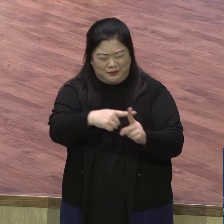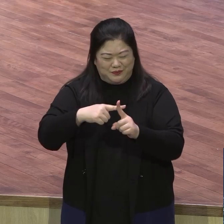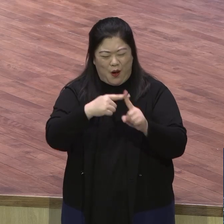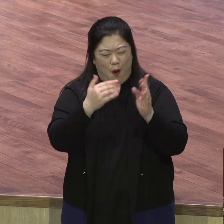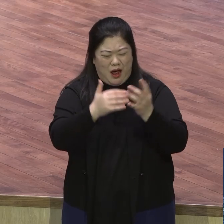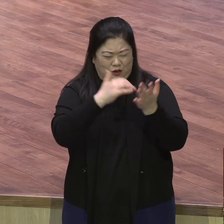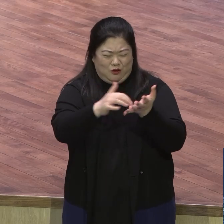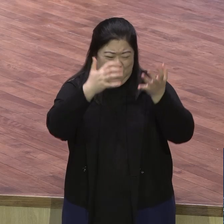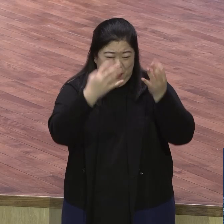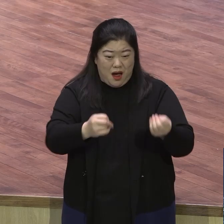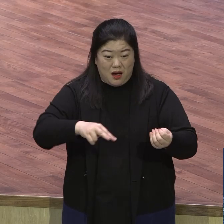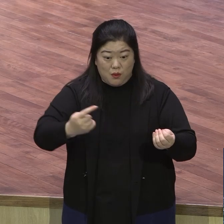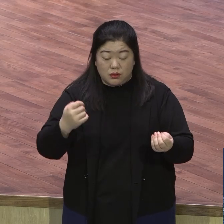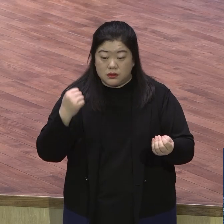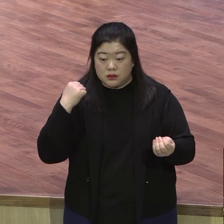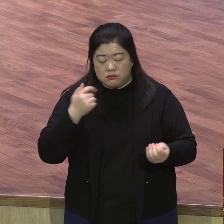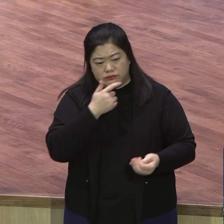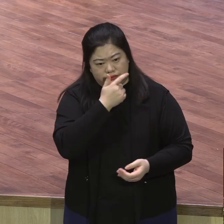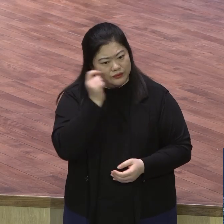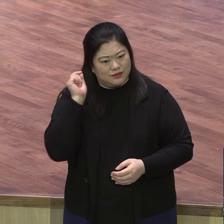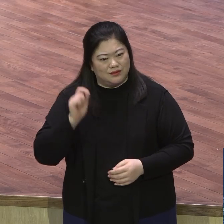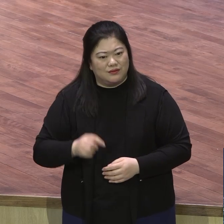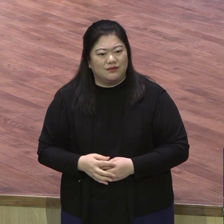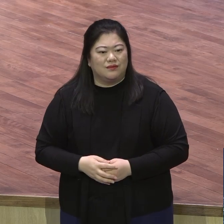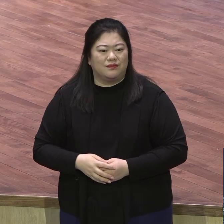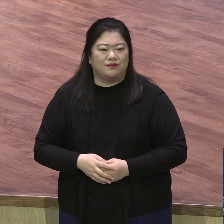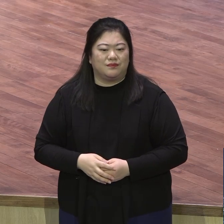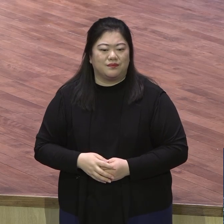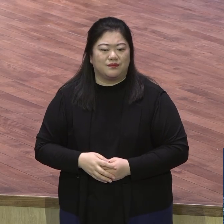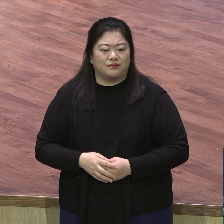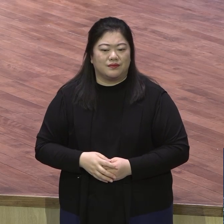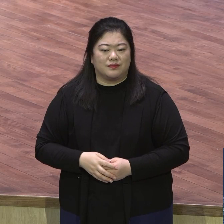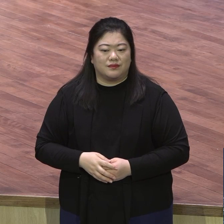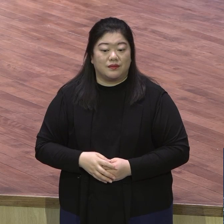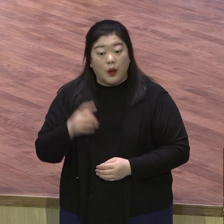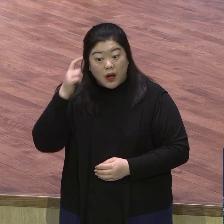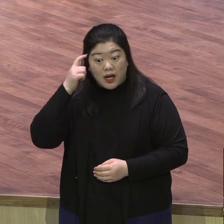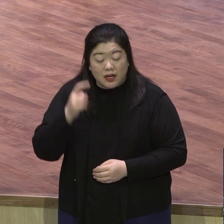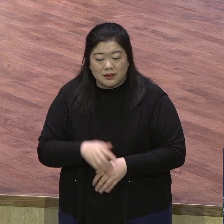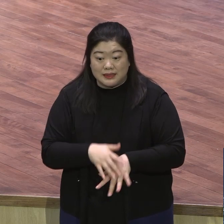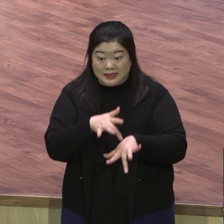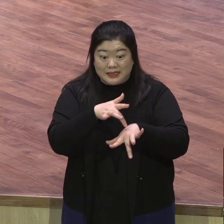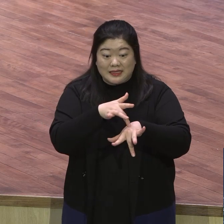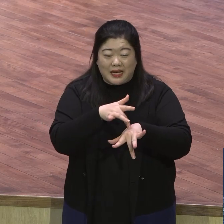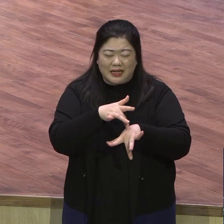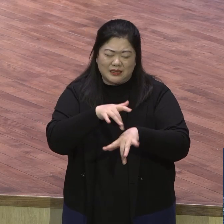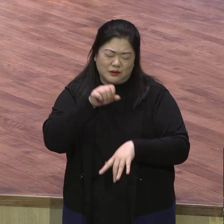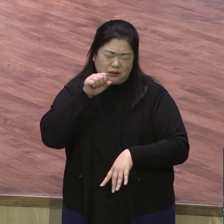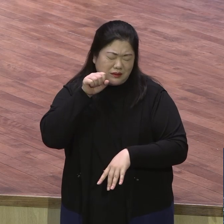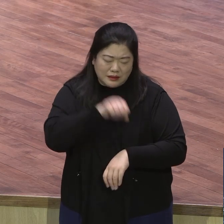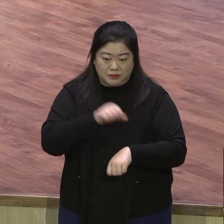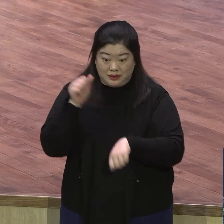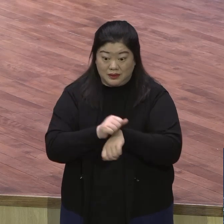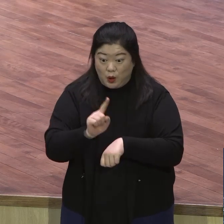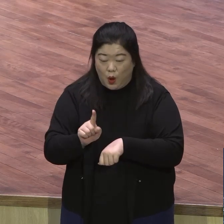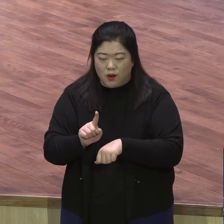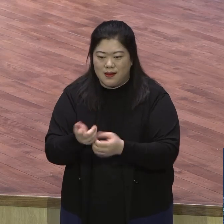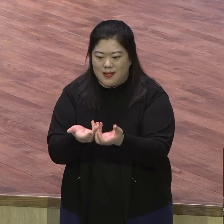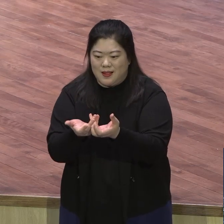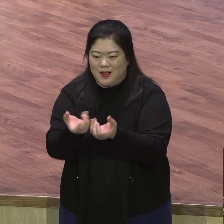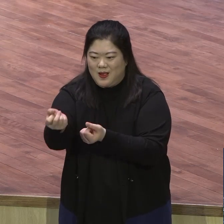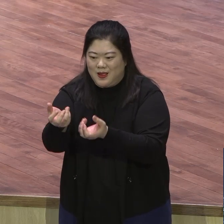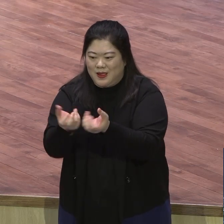어떻게 해서든지 이간시키가 마귀가 주특기의 이간자거든요. 친한 사이 싹